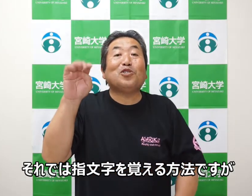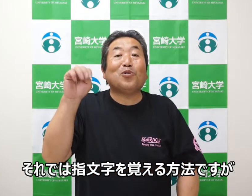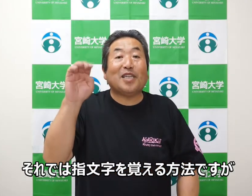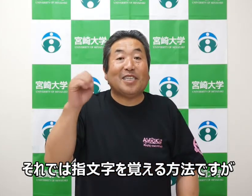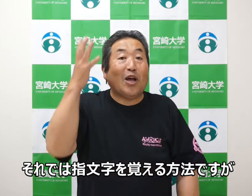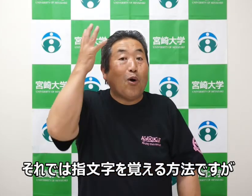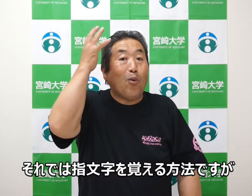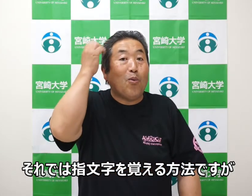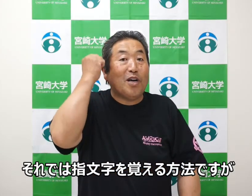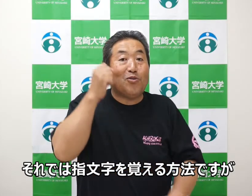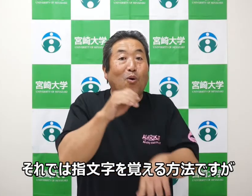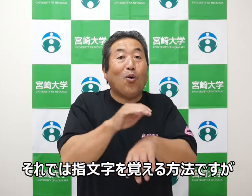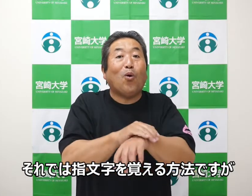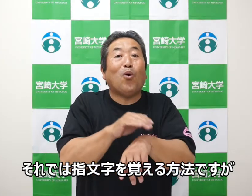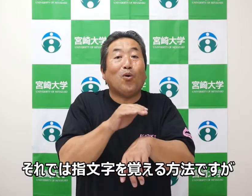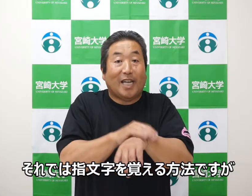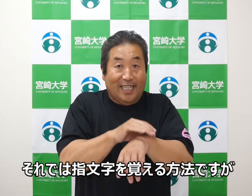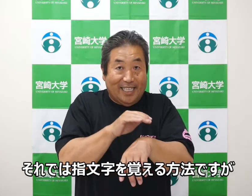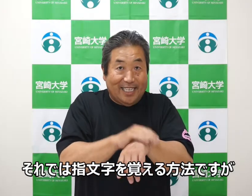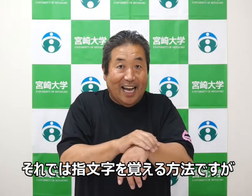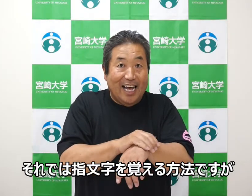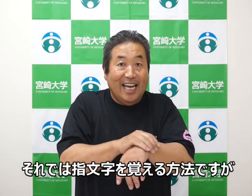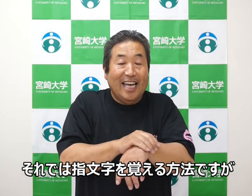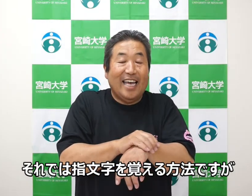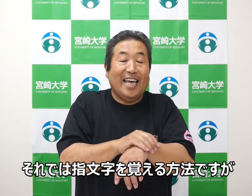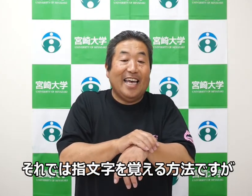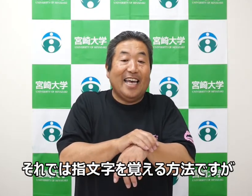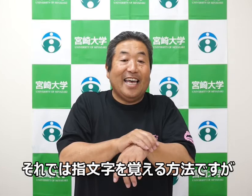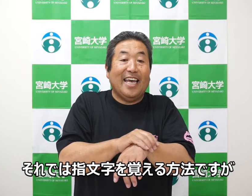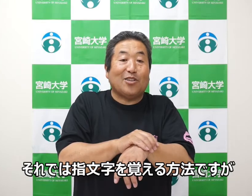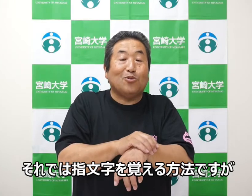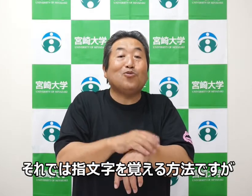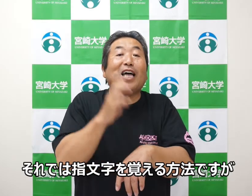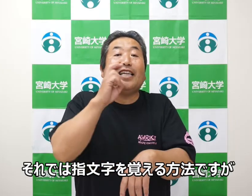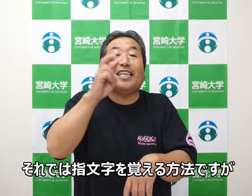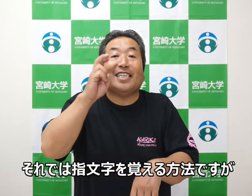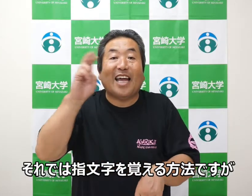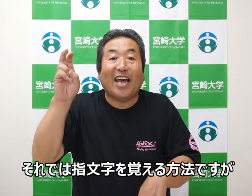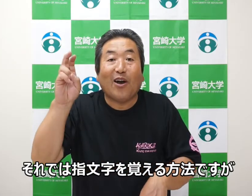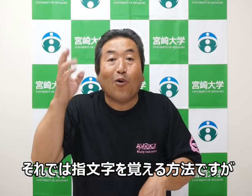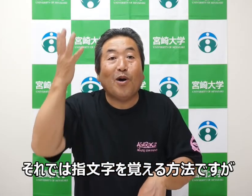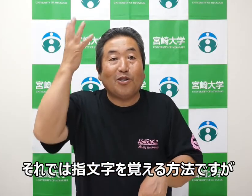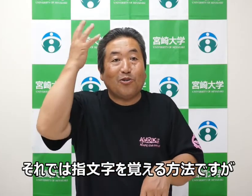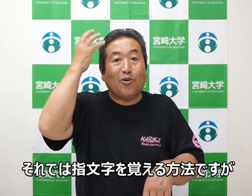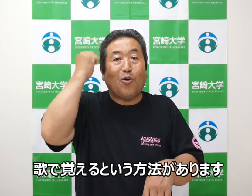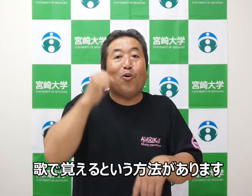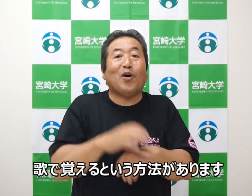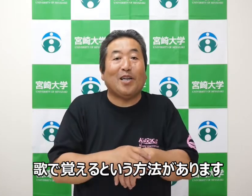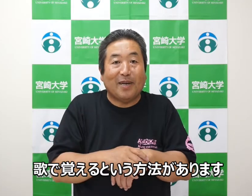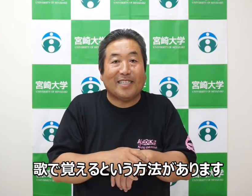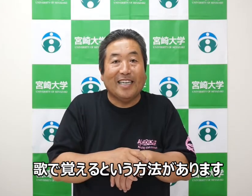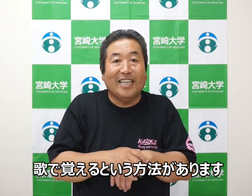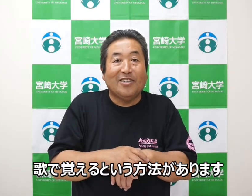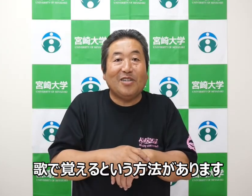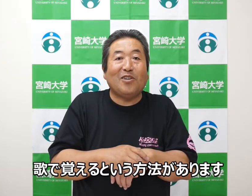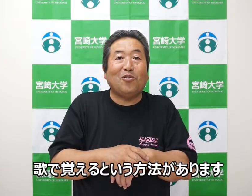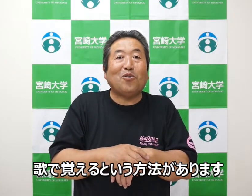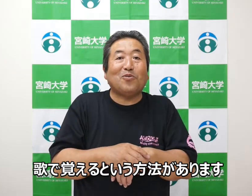をですね、覚える方法なんですが、歌ですね、覚えるという方法があります。で、よく私